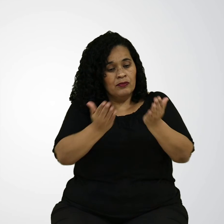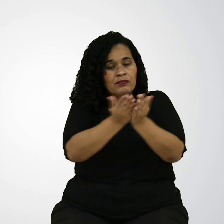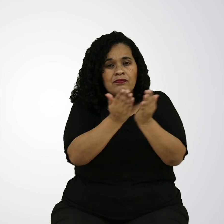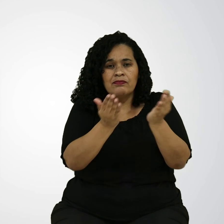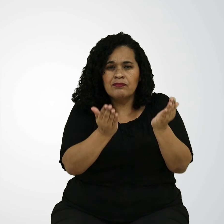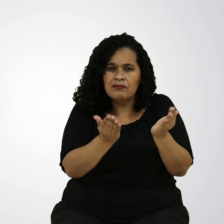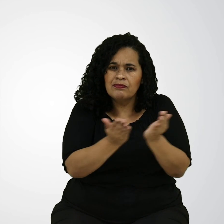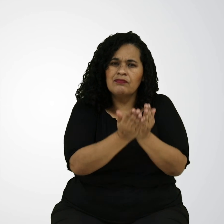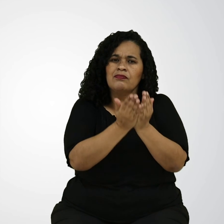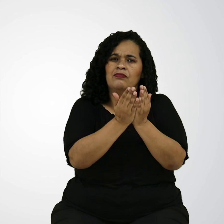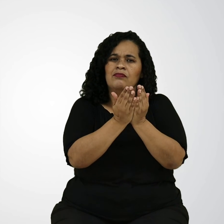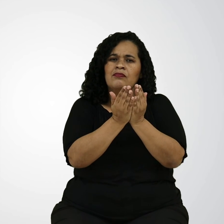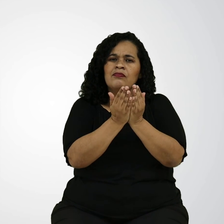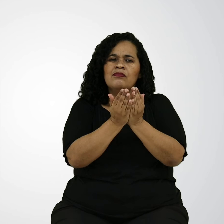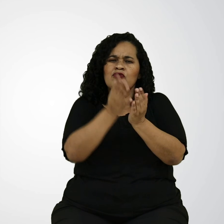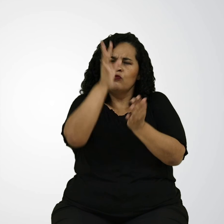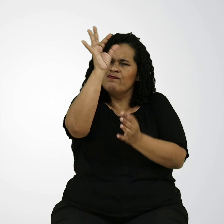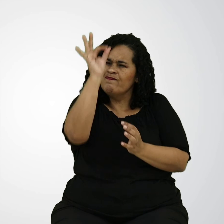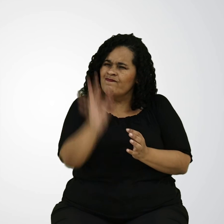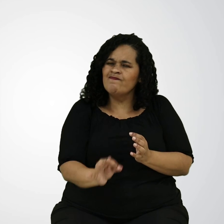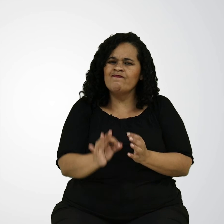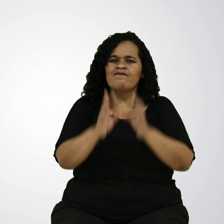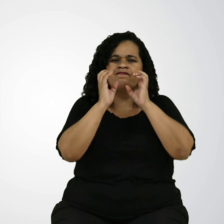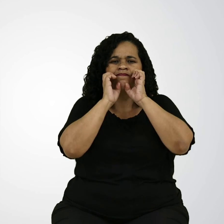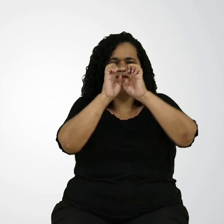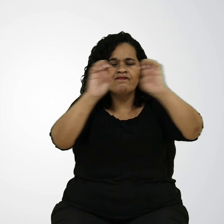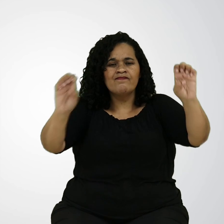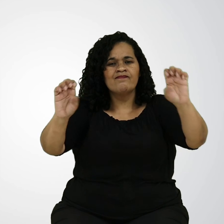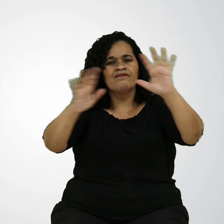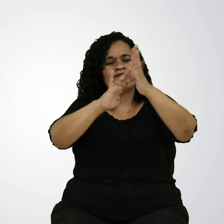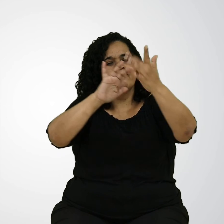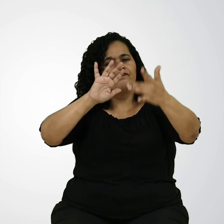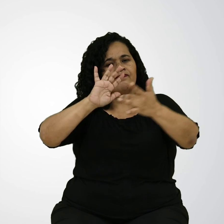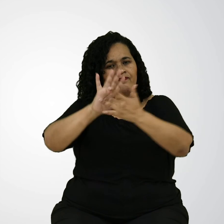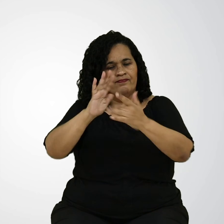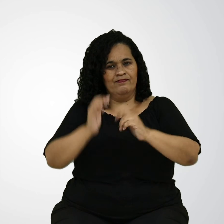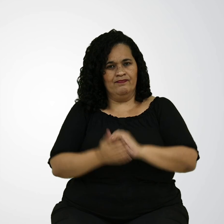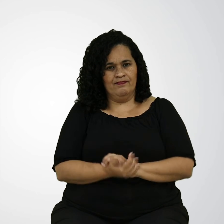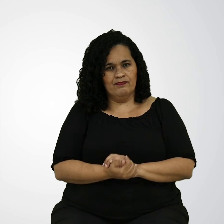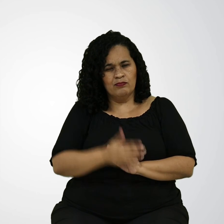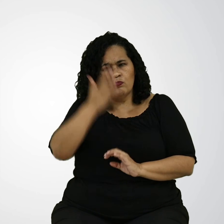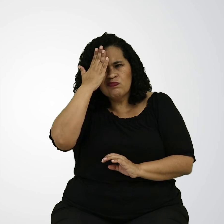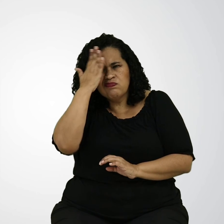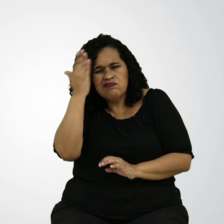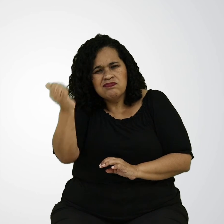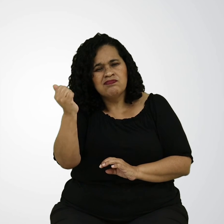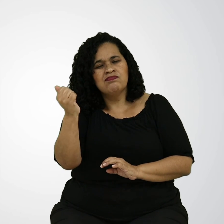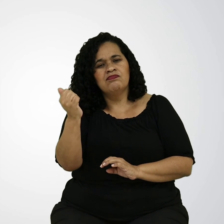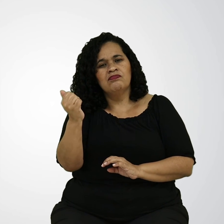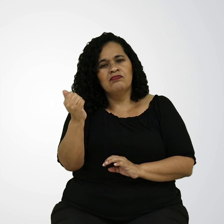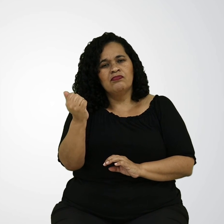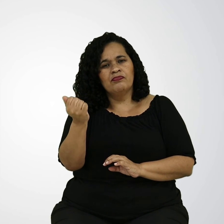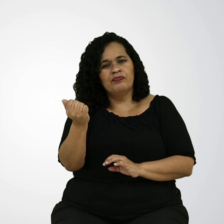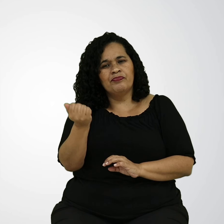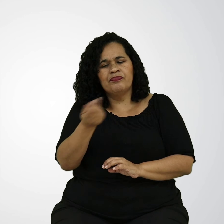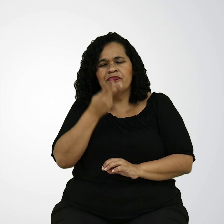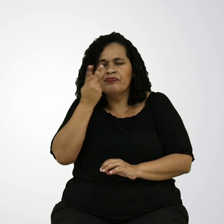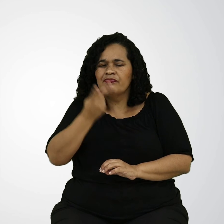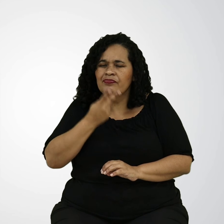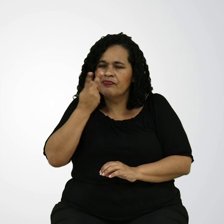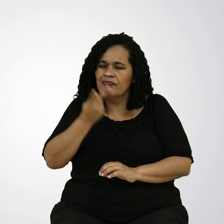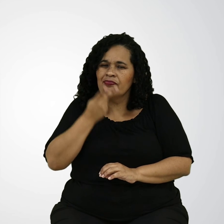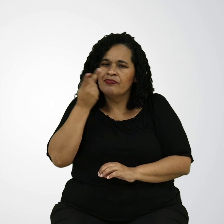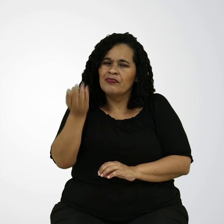gente viva os princípios do Evangelho de Jesus e nos comportemos com sabedoria em relação aos de fora, com palavras sempre temperadas